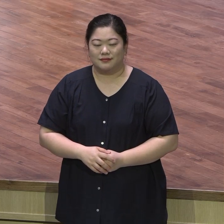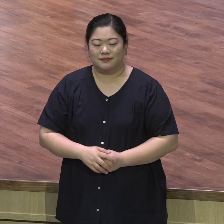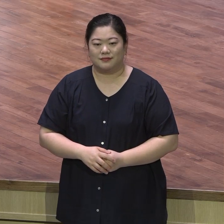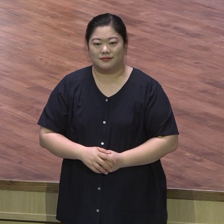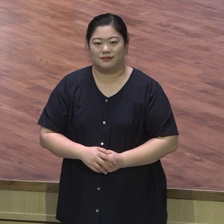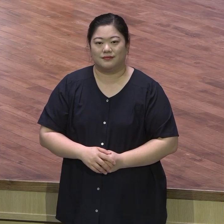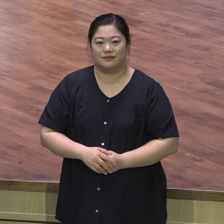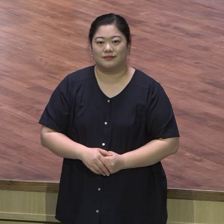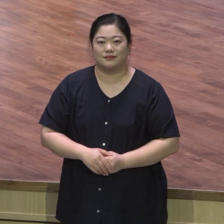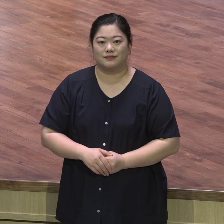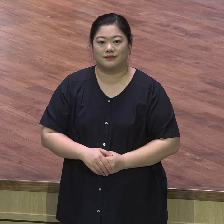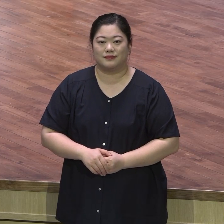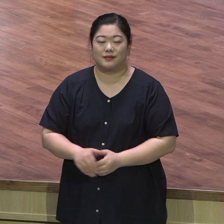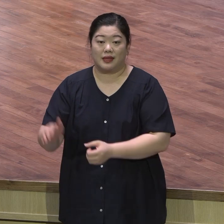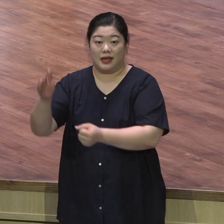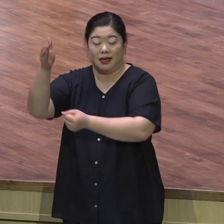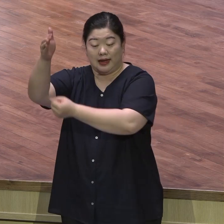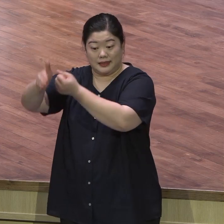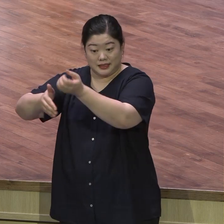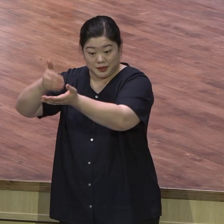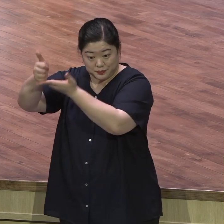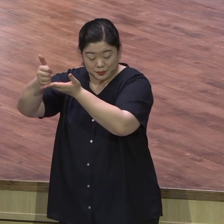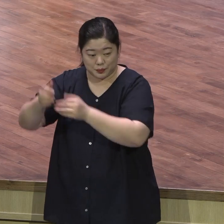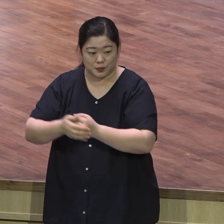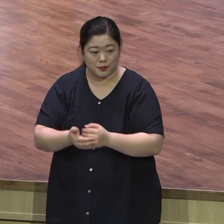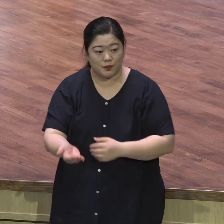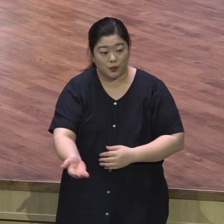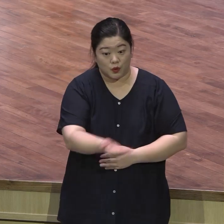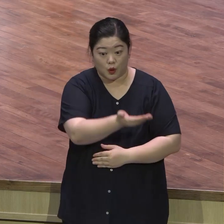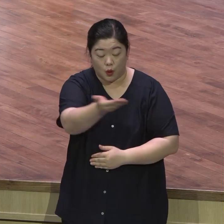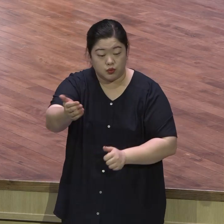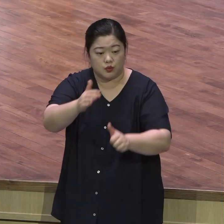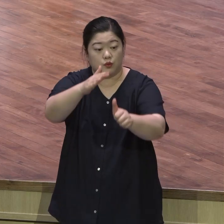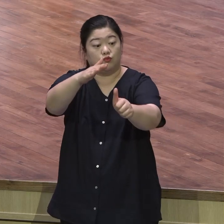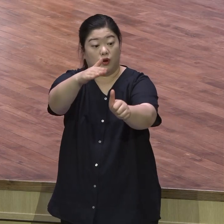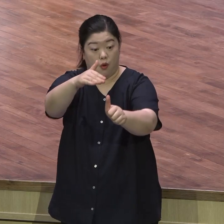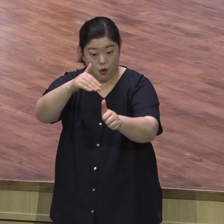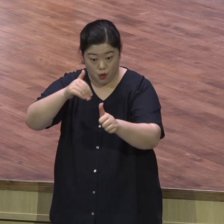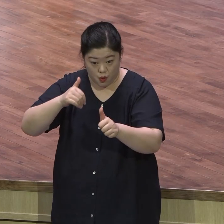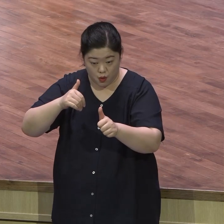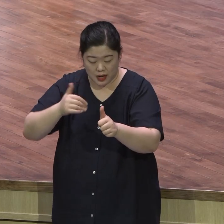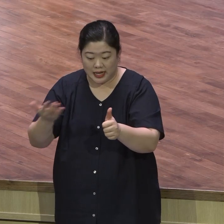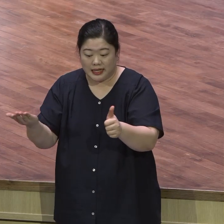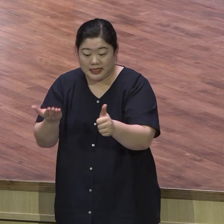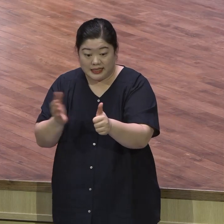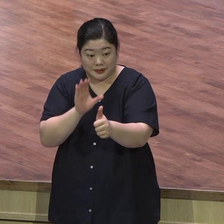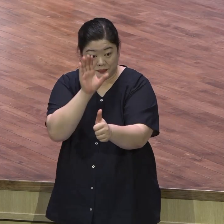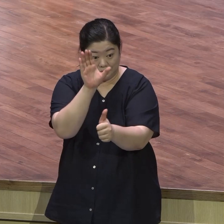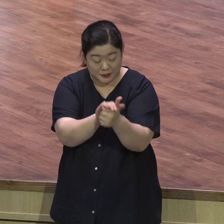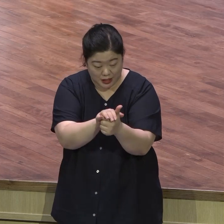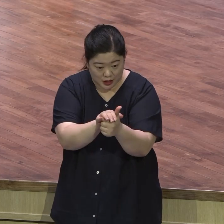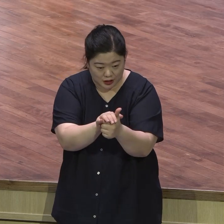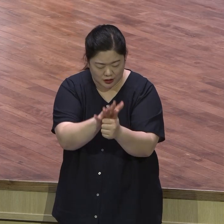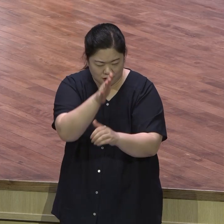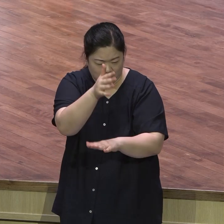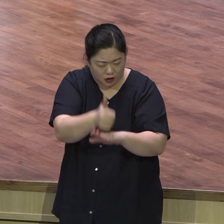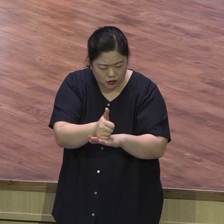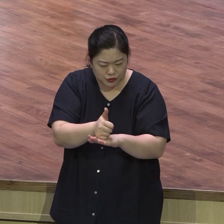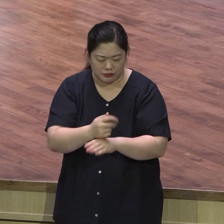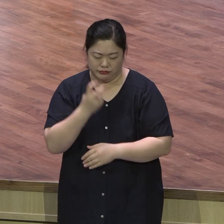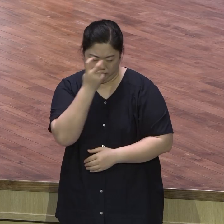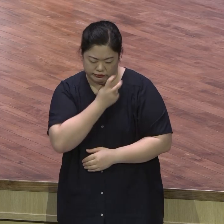여러분을 통해서 반드시 하나님은 간섭하실 줄로 믿습니다. 하나님은